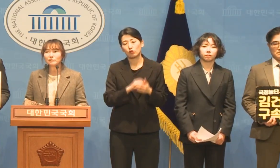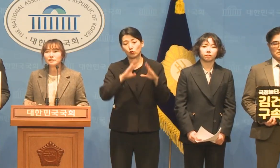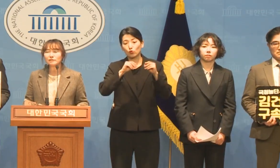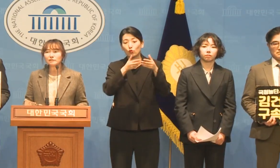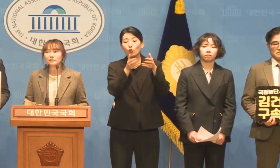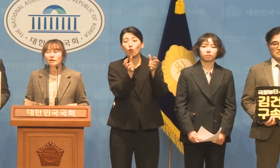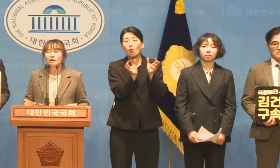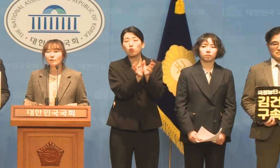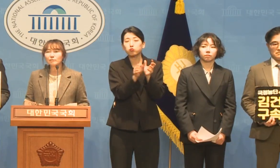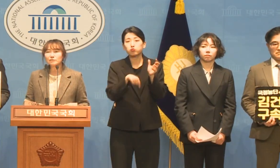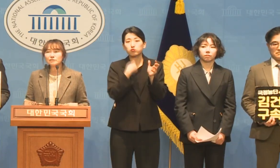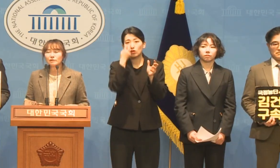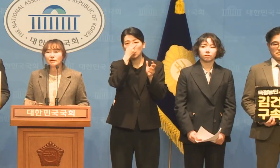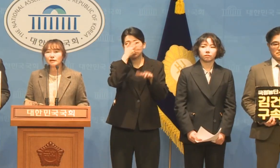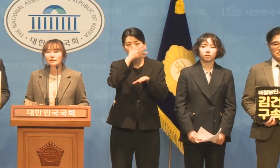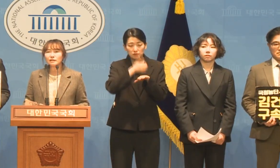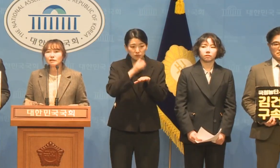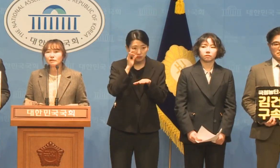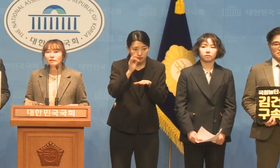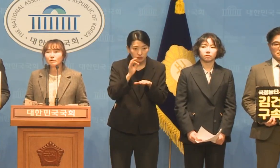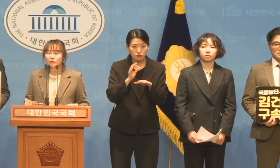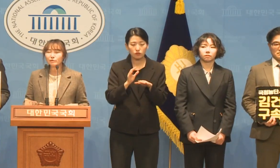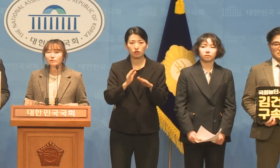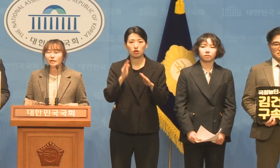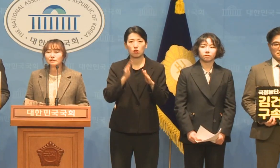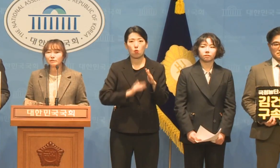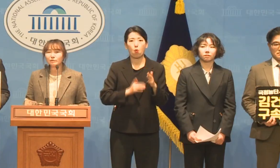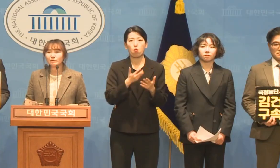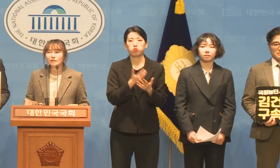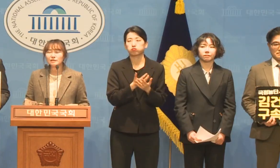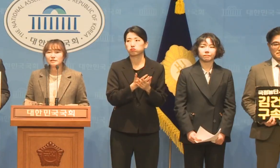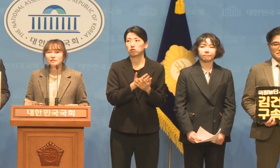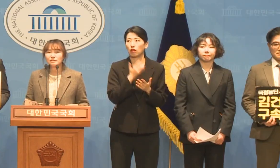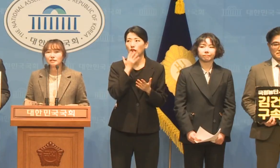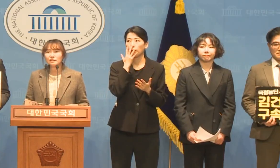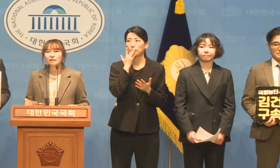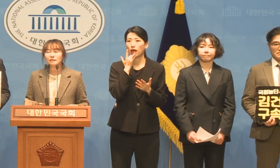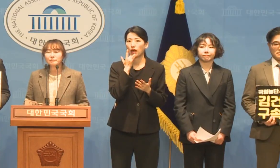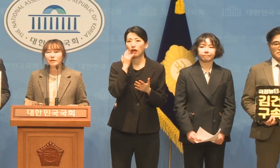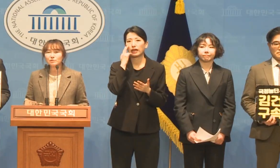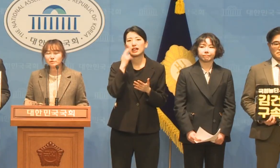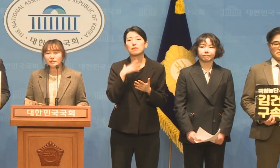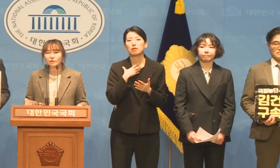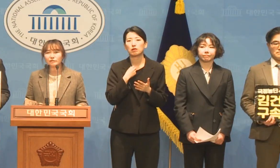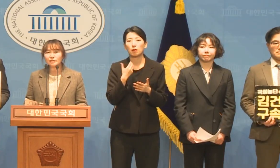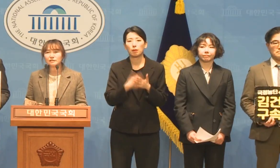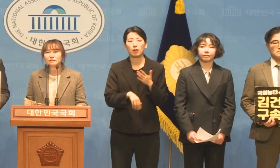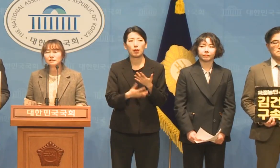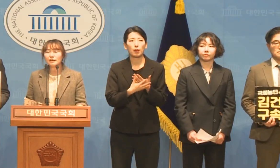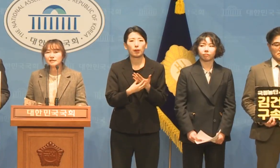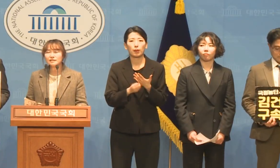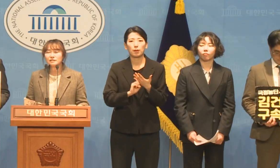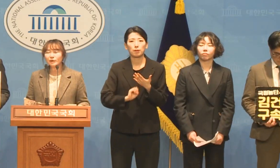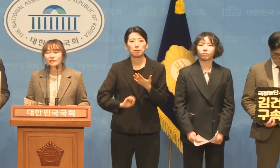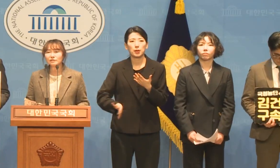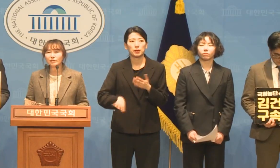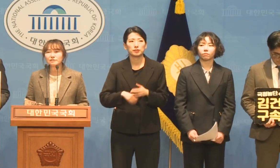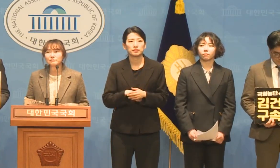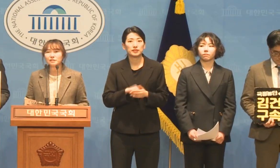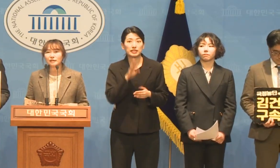감사를 통해서는 공문서가 고의로 누락되고 진실이 은폐 조작되었다는